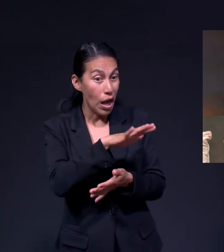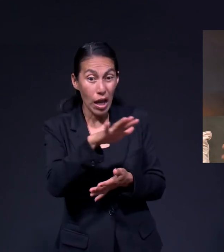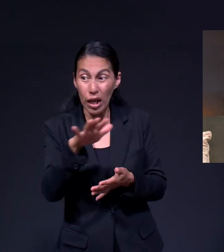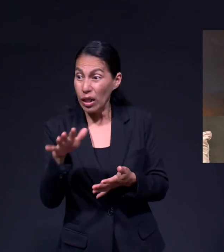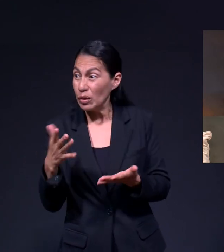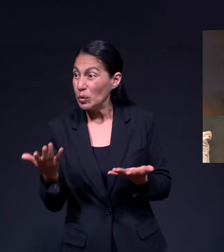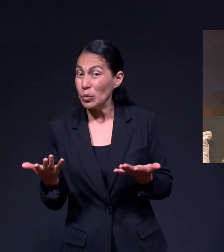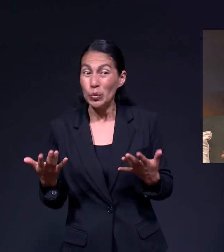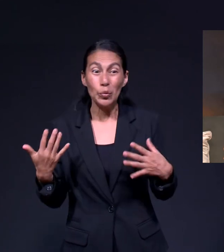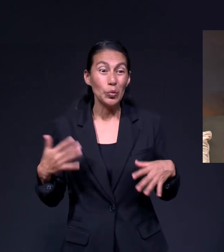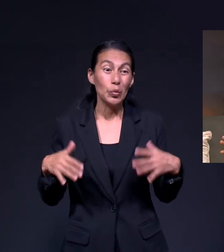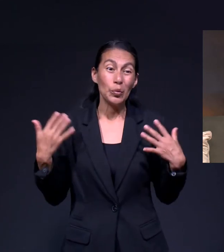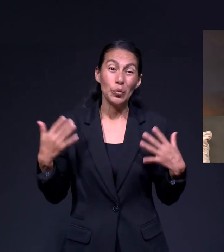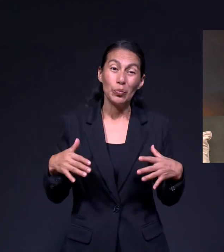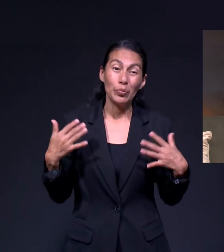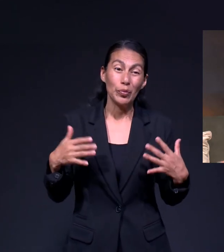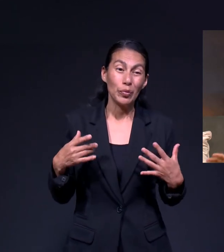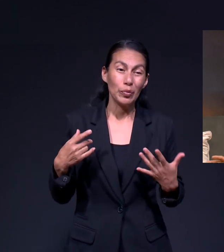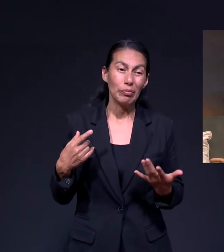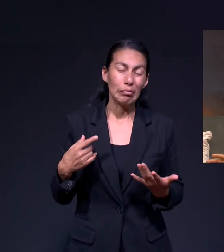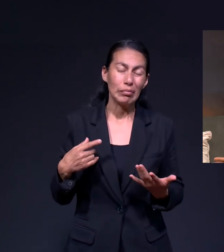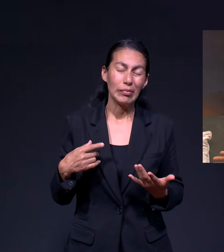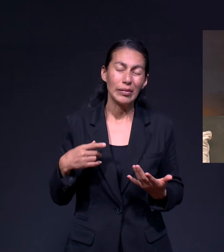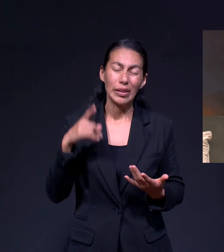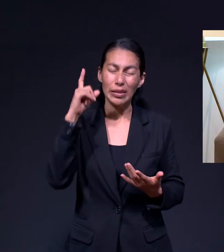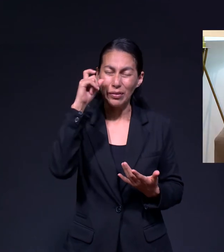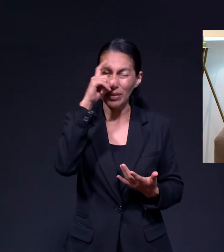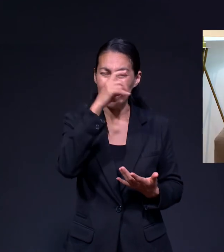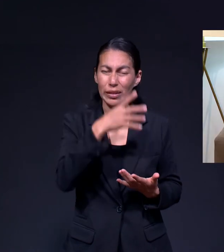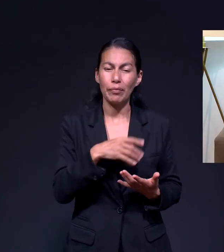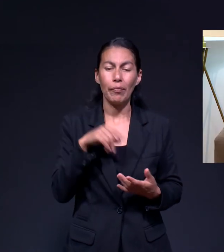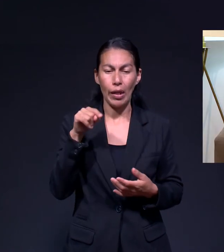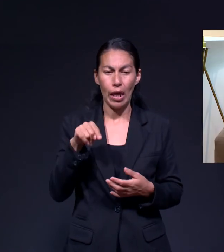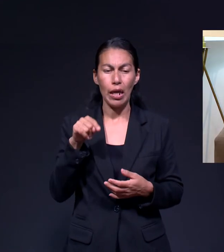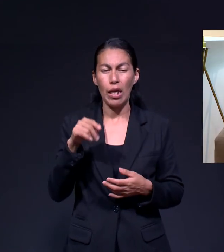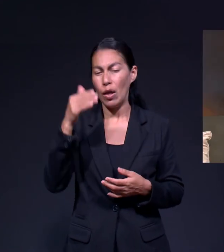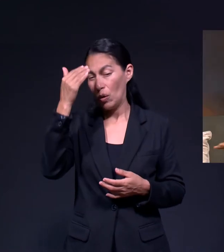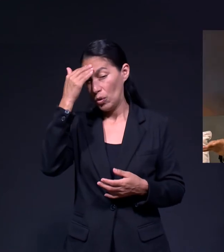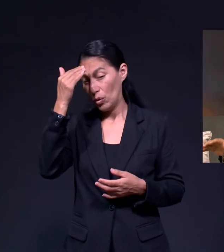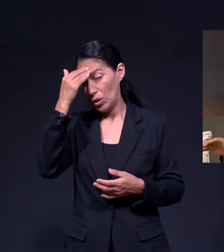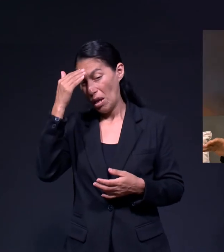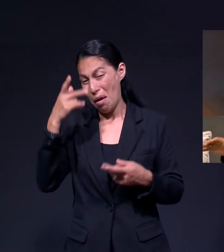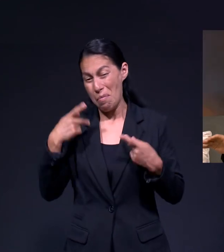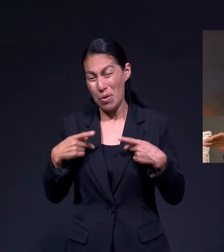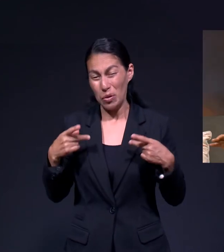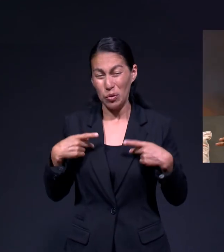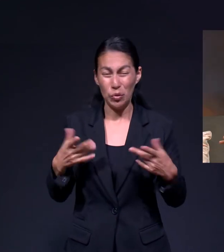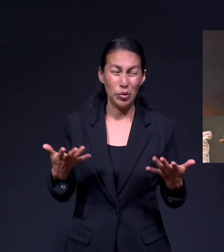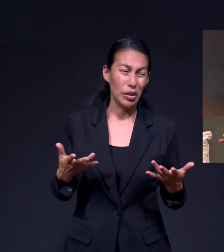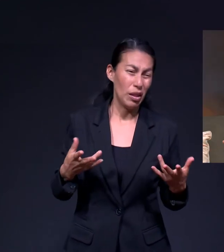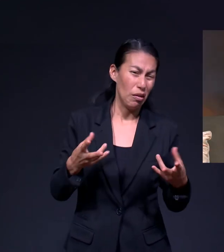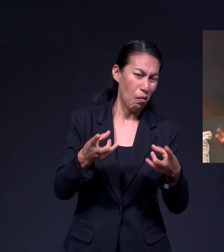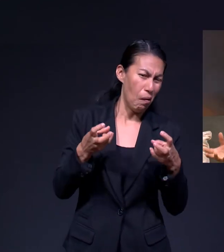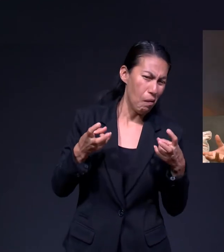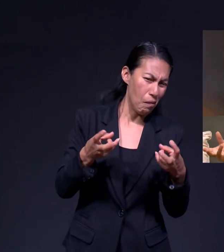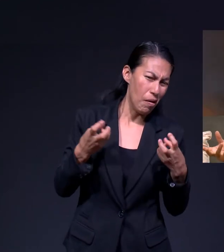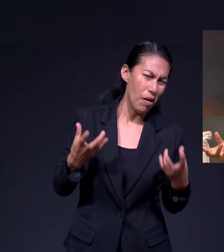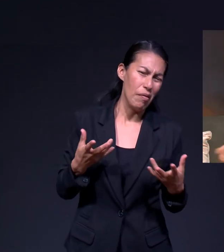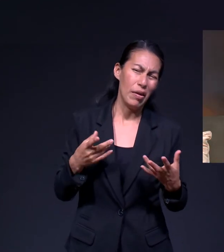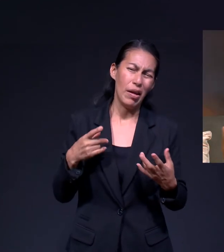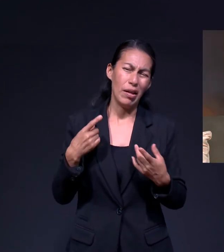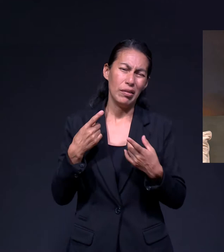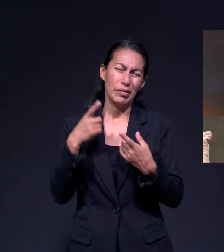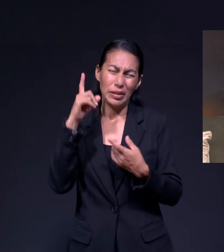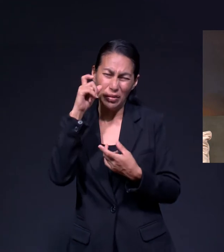como si fallara en un lugar donde no debió haber fallado porque es el lugar en el cual nosotros nos quedamos era conocido por